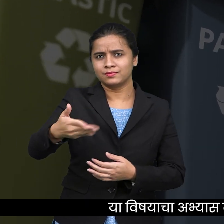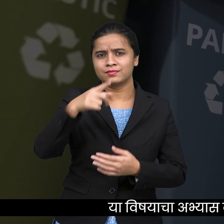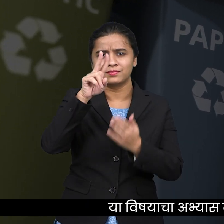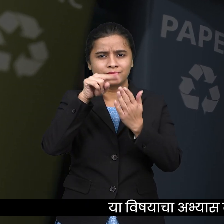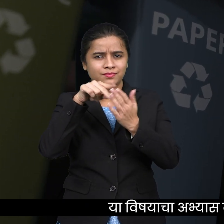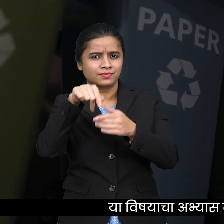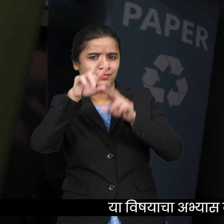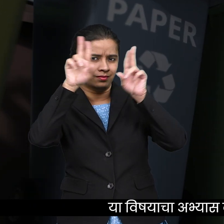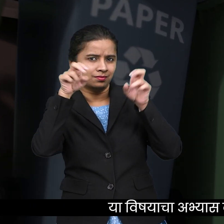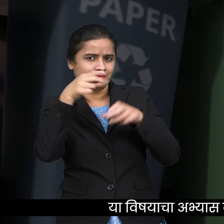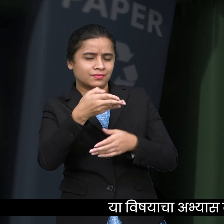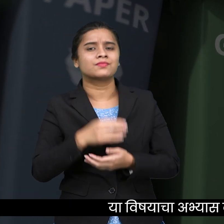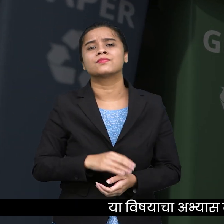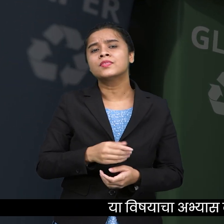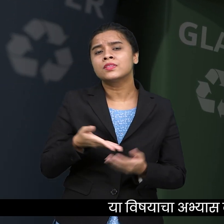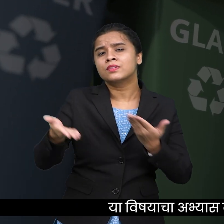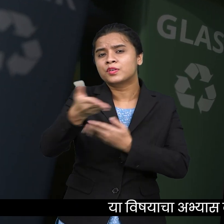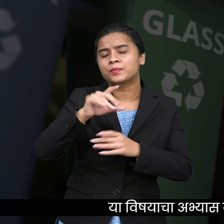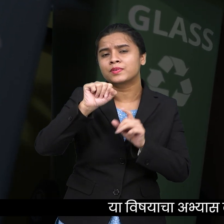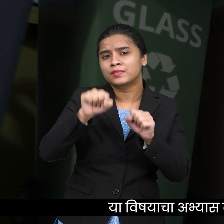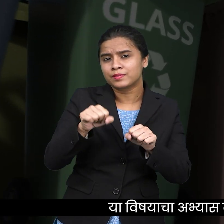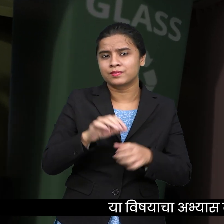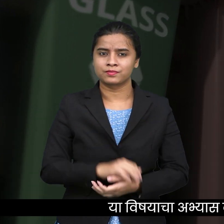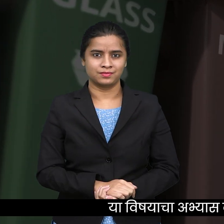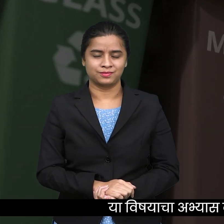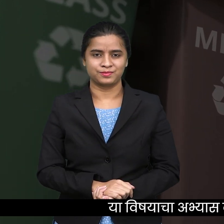या विषयाचा अभ्यास केल्यानंतर तुम्ही हे करू शकाल.